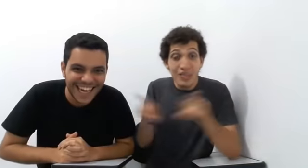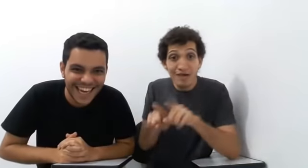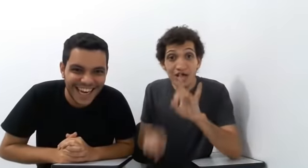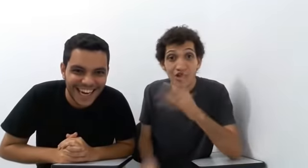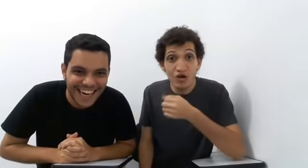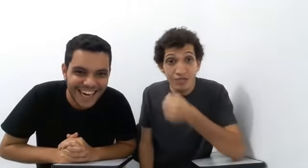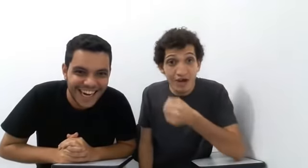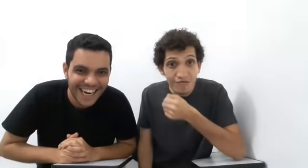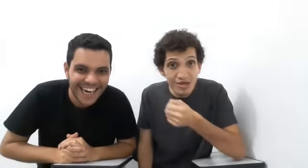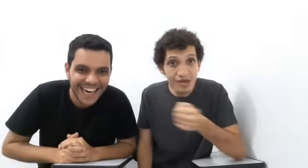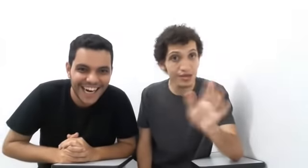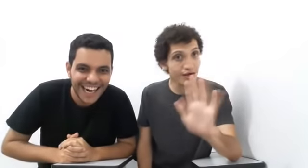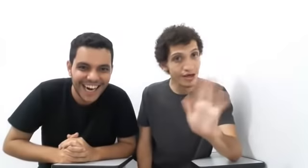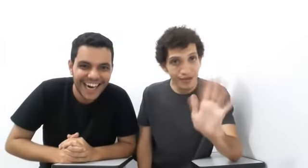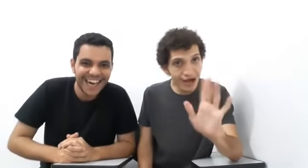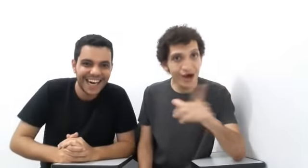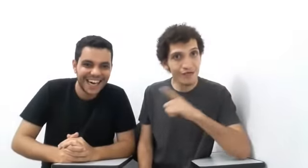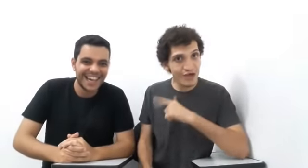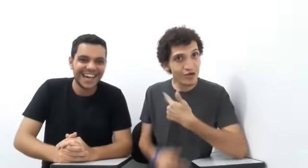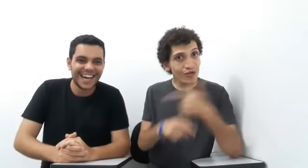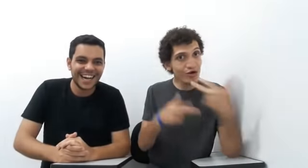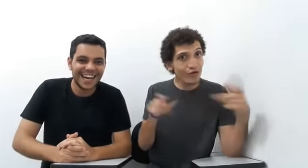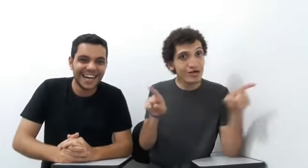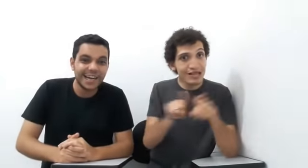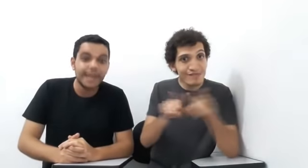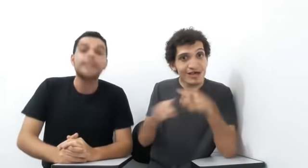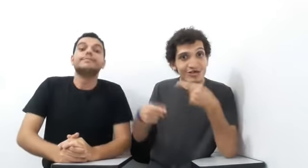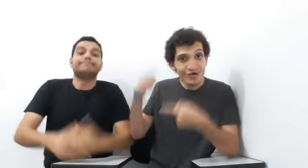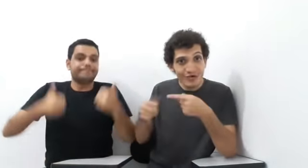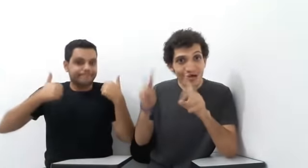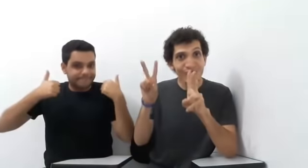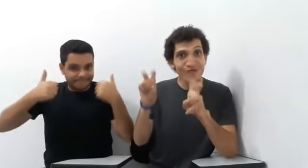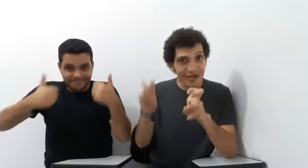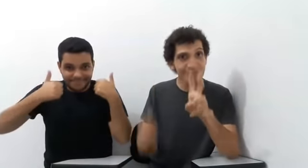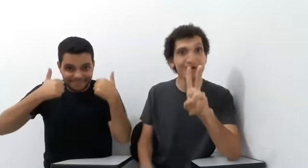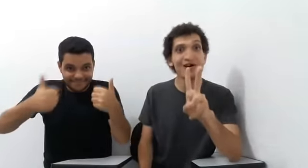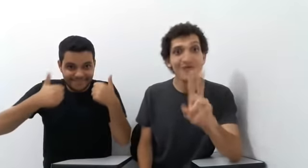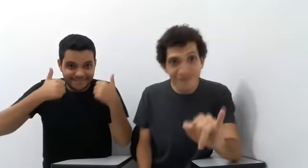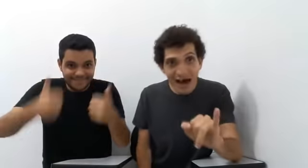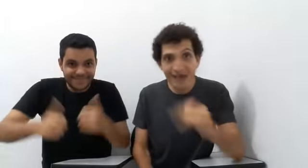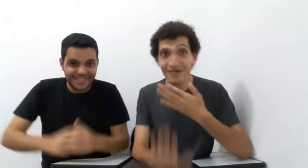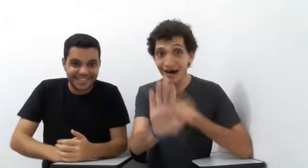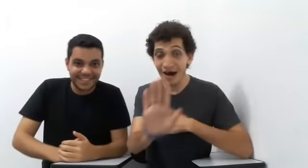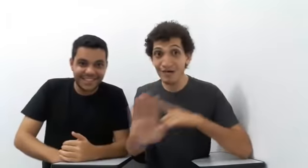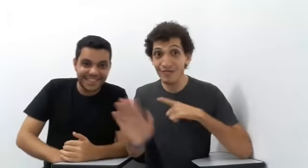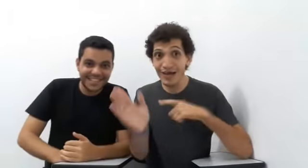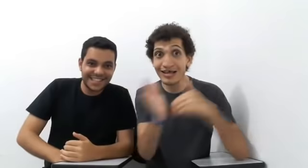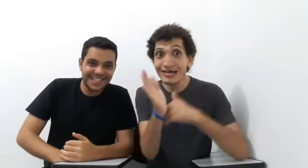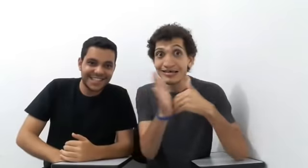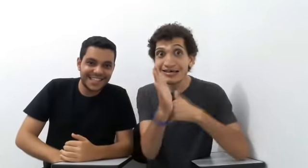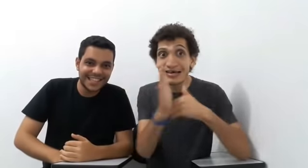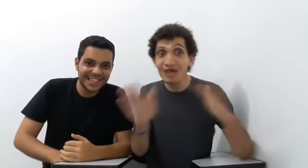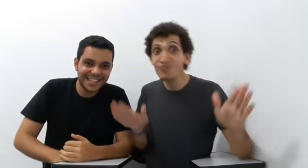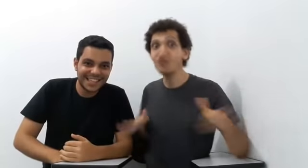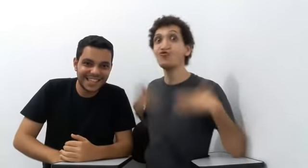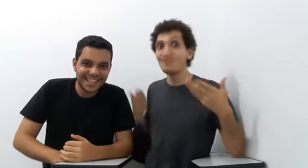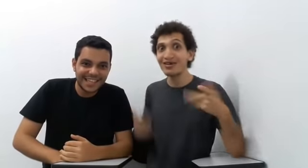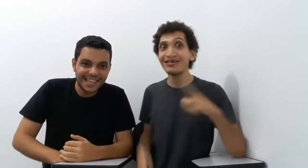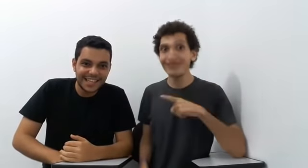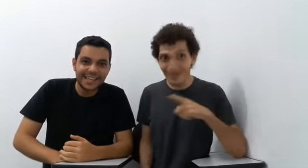Nem só entrevista, não, tem outras coisas também, discussão do tema. Mas aula tem segredo, surpresa, tem.